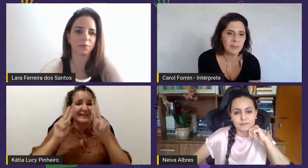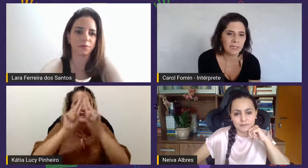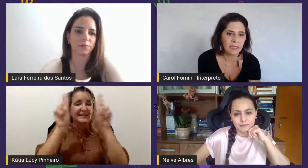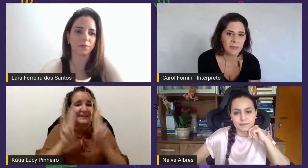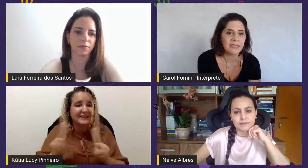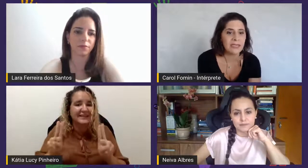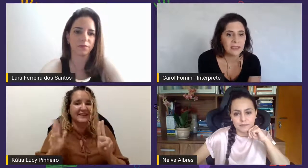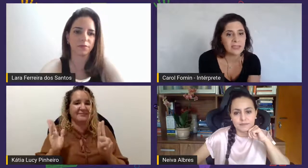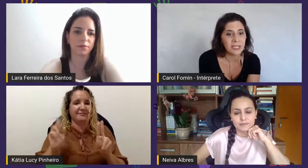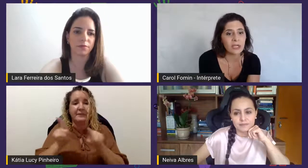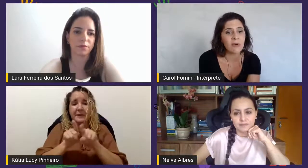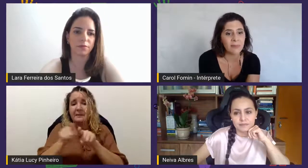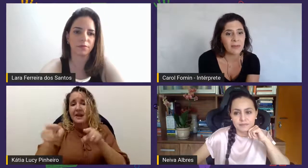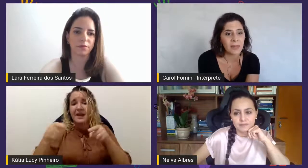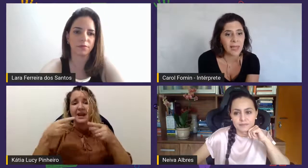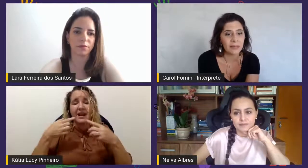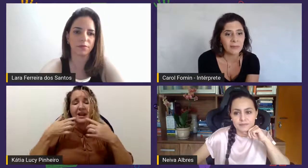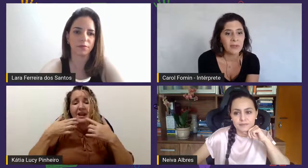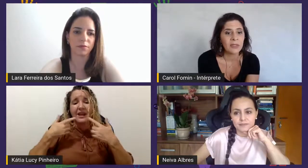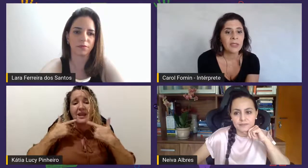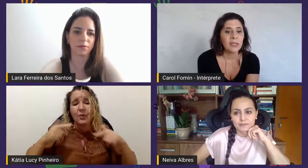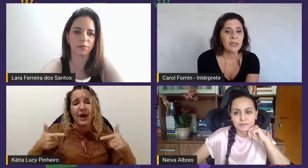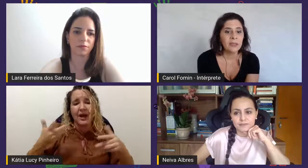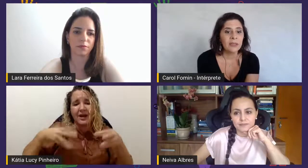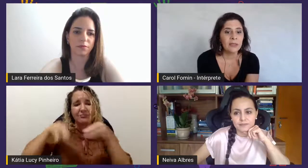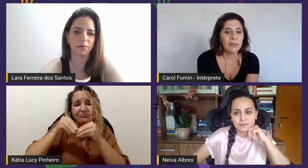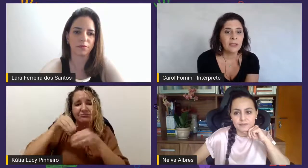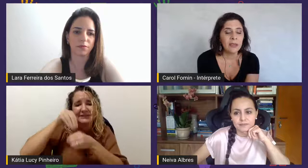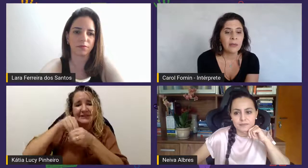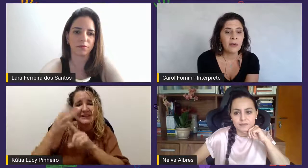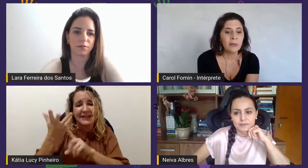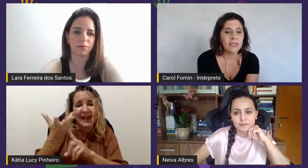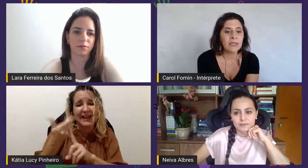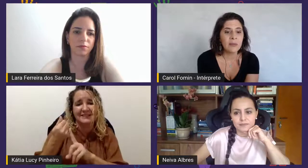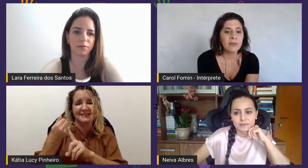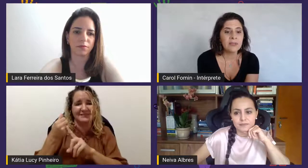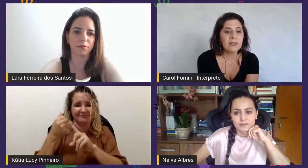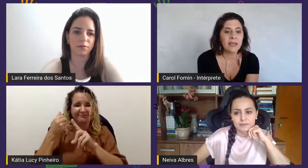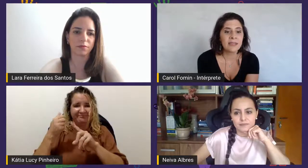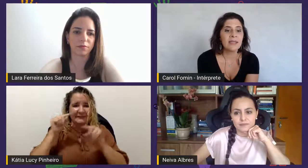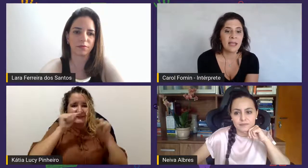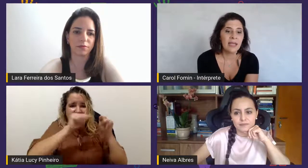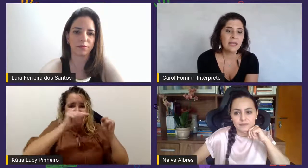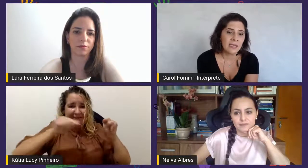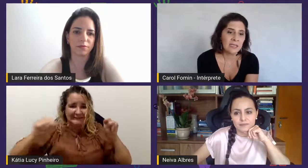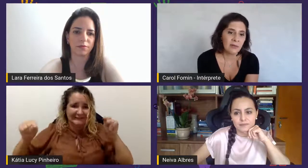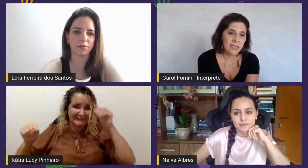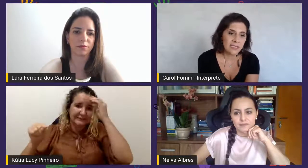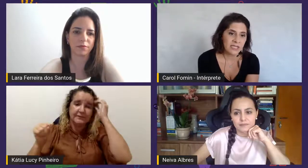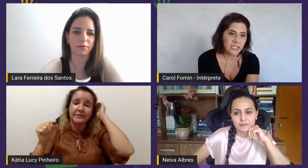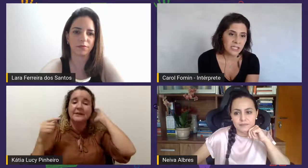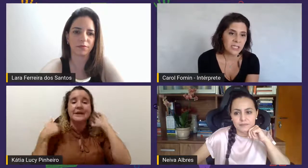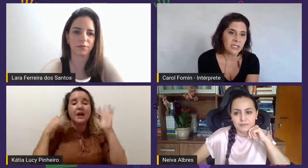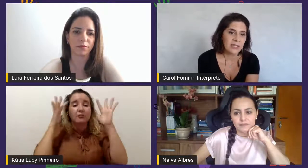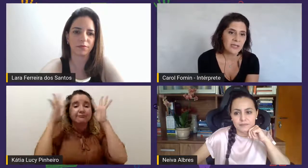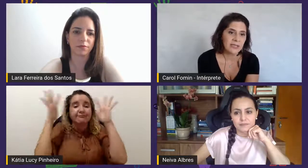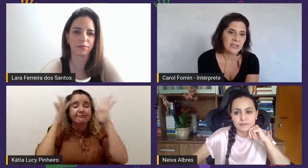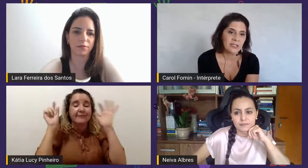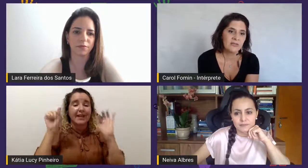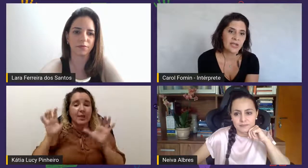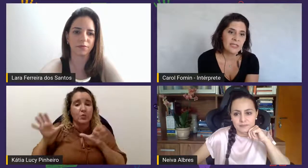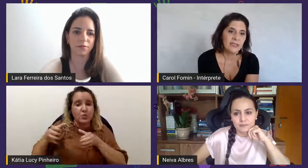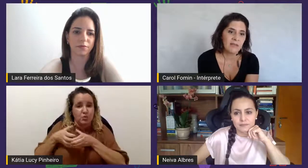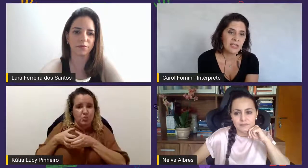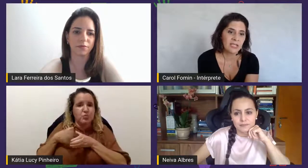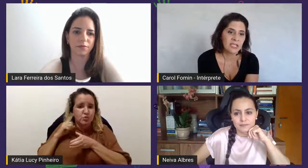uma disciplina, mas que isso esteja contemplado. E quando pensamos nas linguagens artísticas e